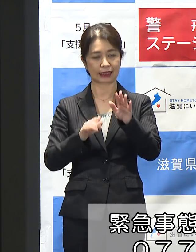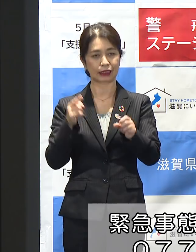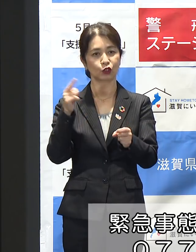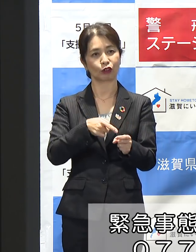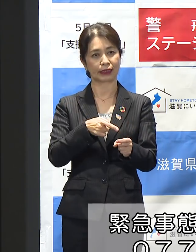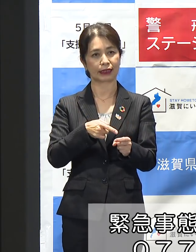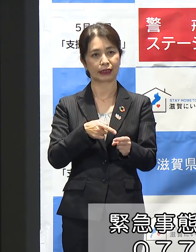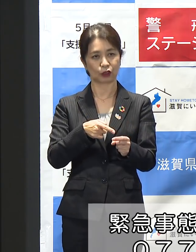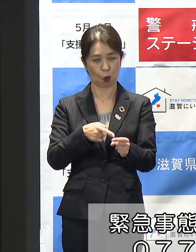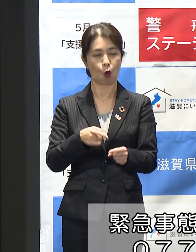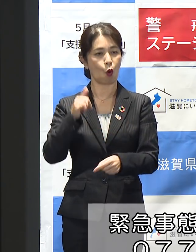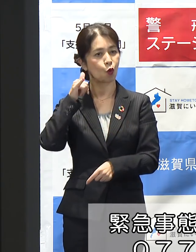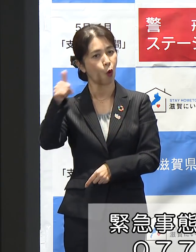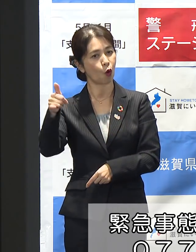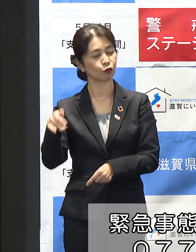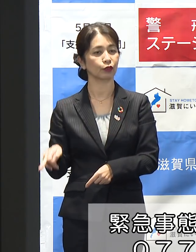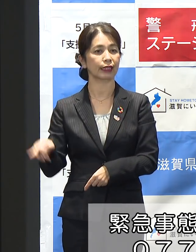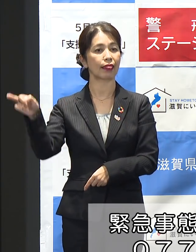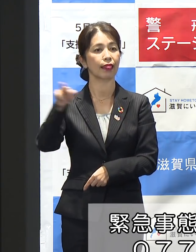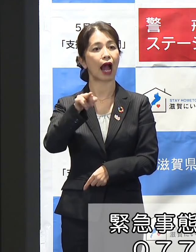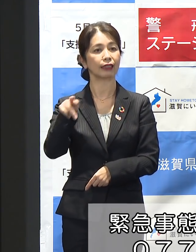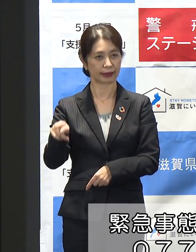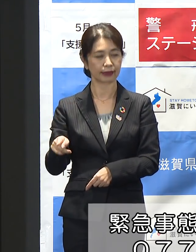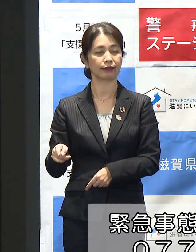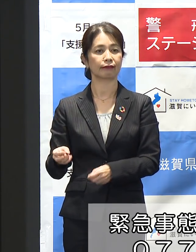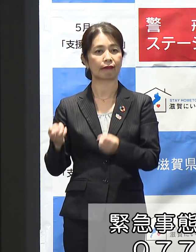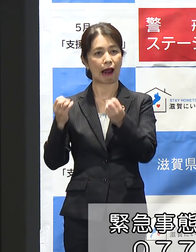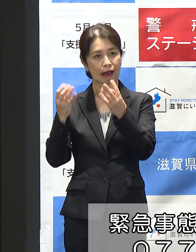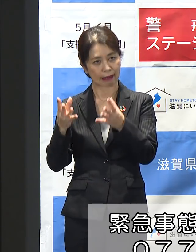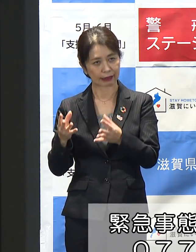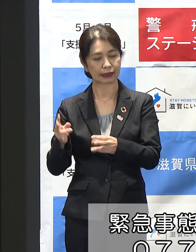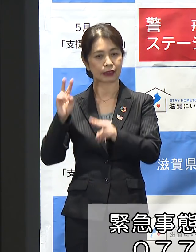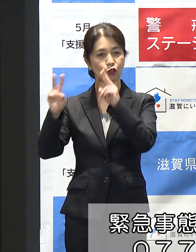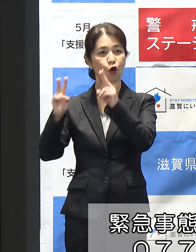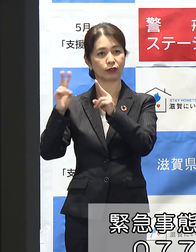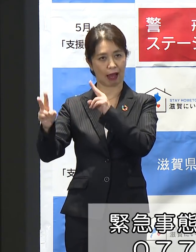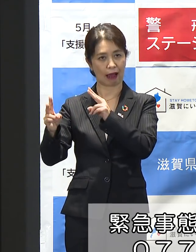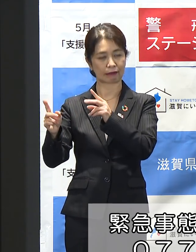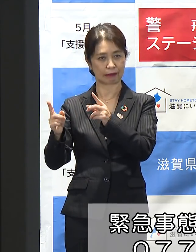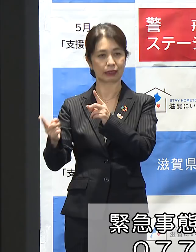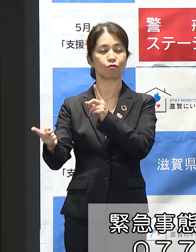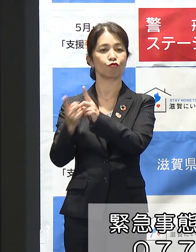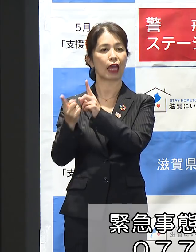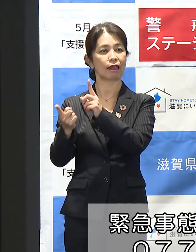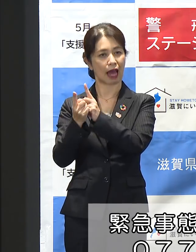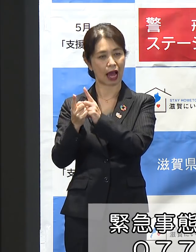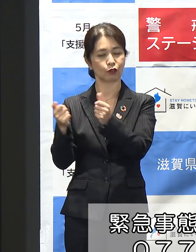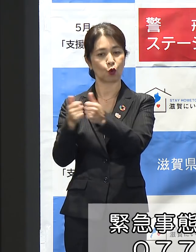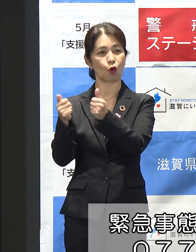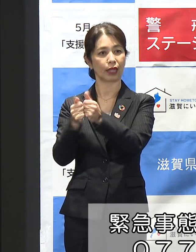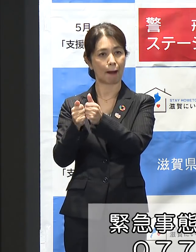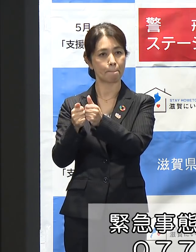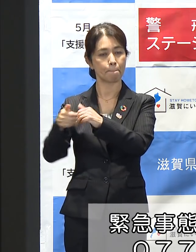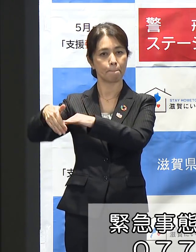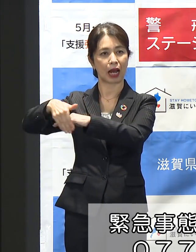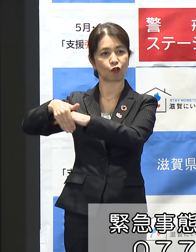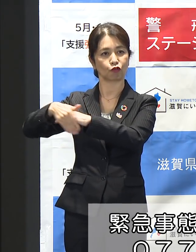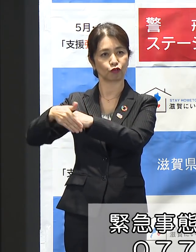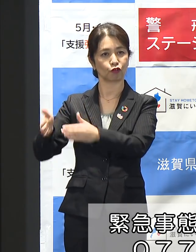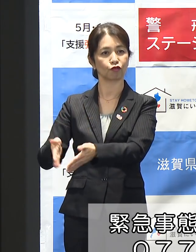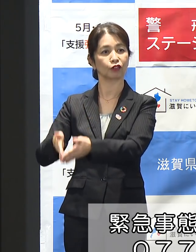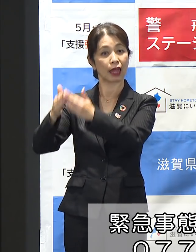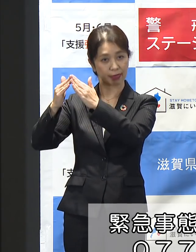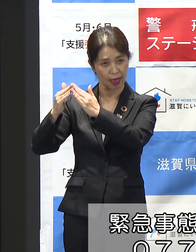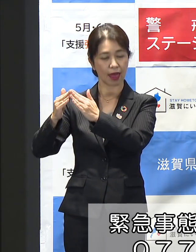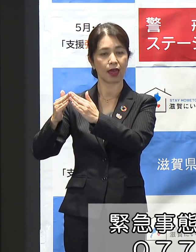コールセンターに新たに事業者の皆様方向けの相談窓口を設けて、お手